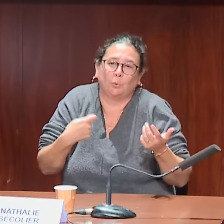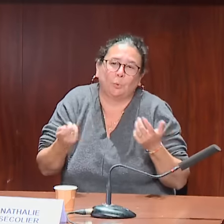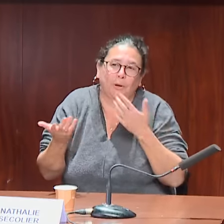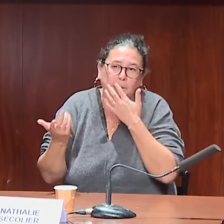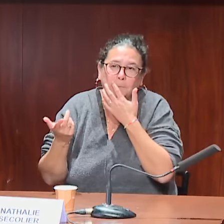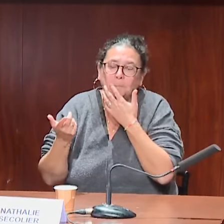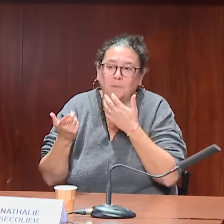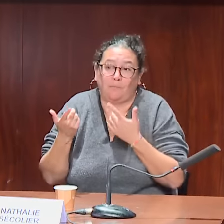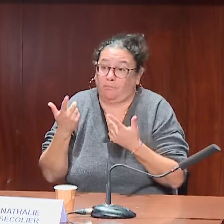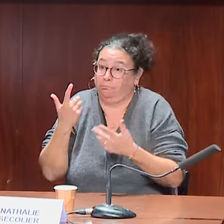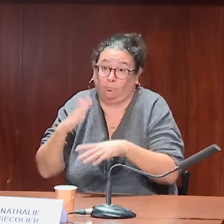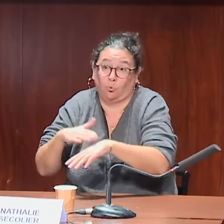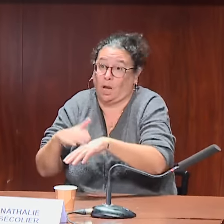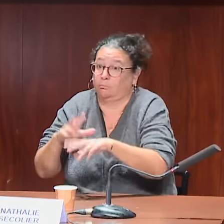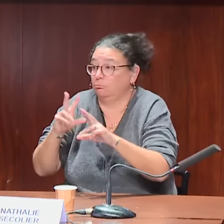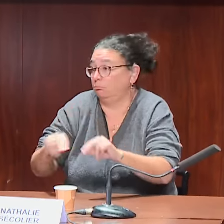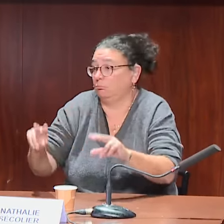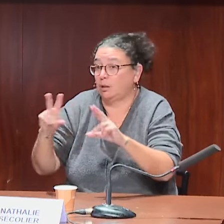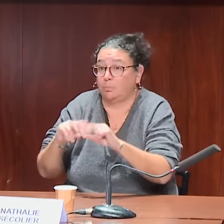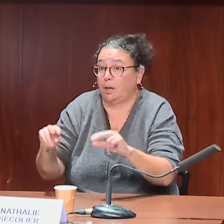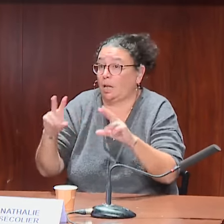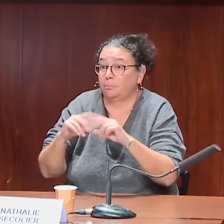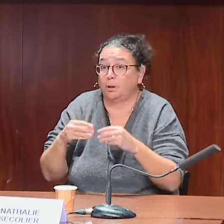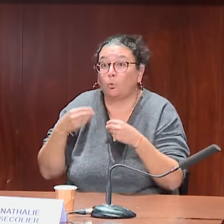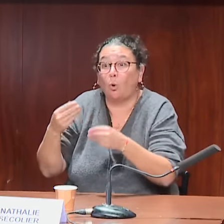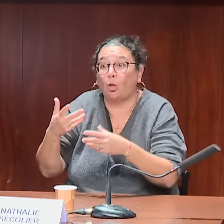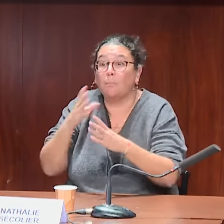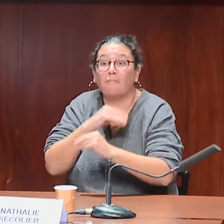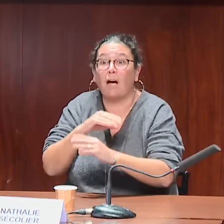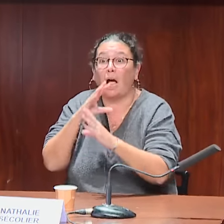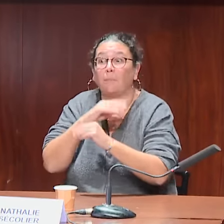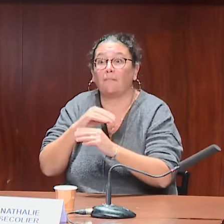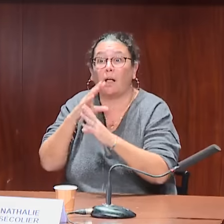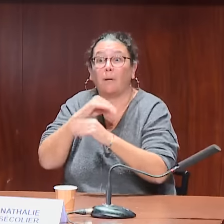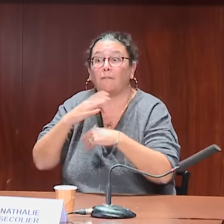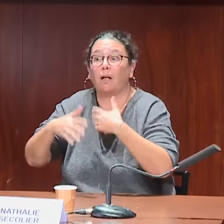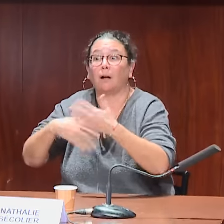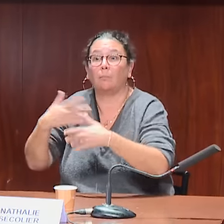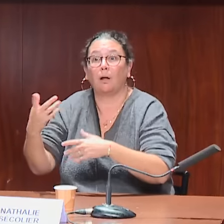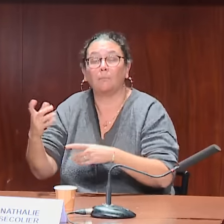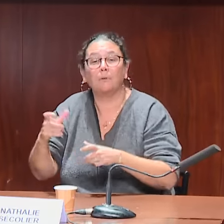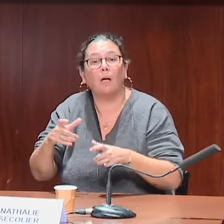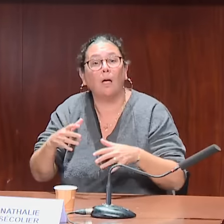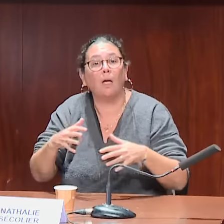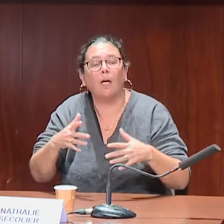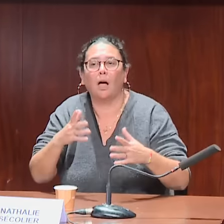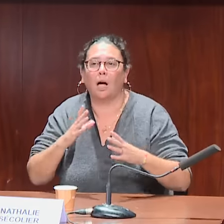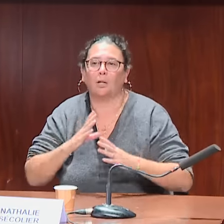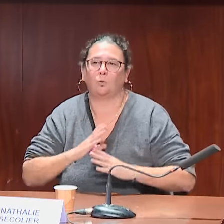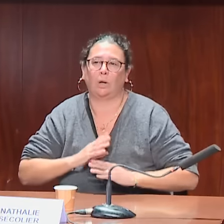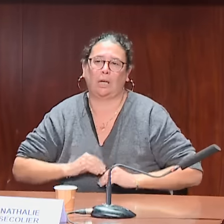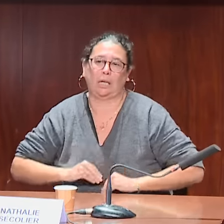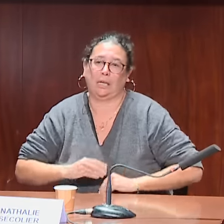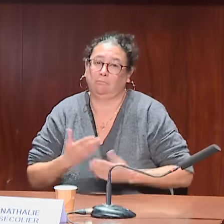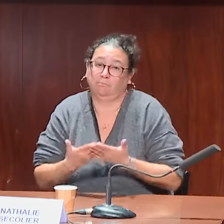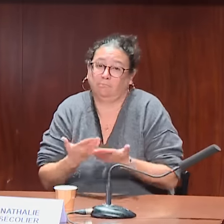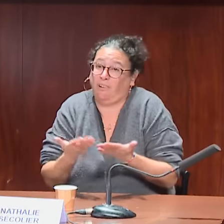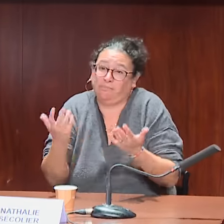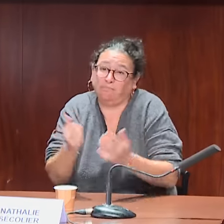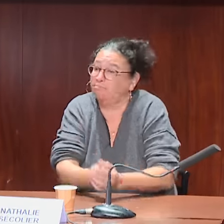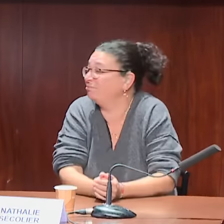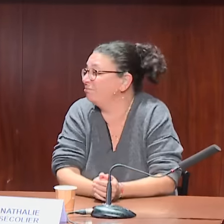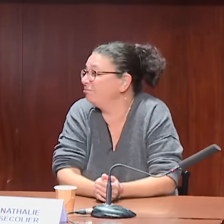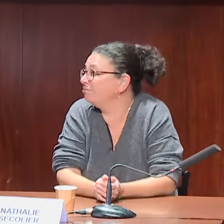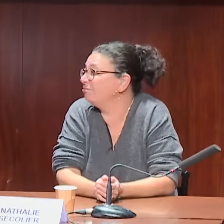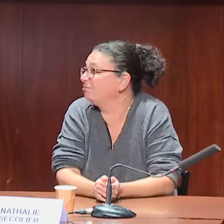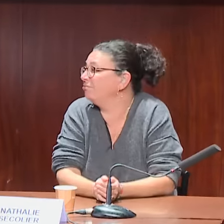nous, on adore la lecture. Hein, et notre rôle, c'est vraiment de conseiller, d'expliquer, de discuter et puis de rassurer les